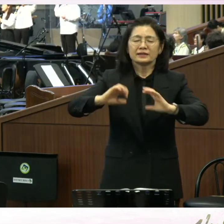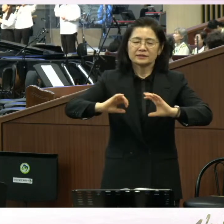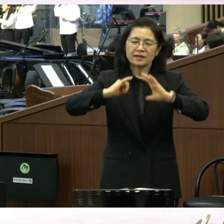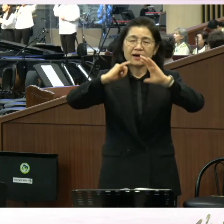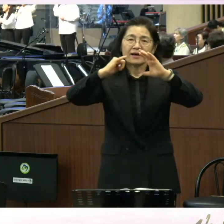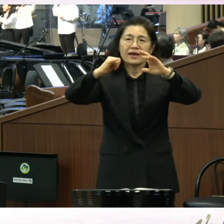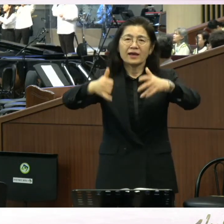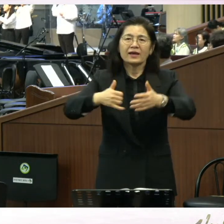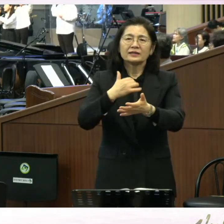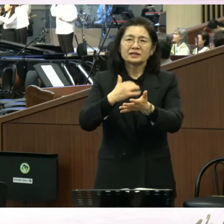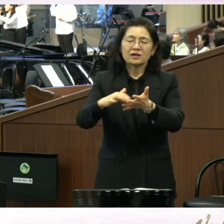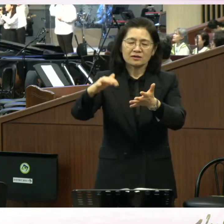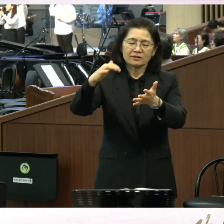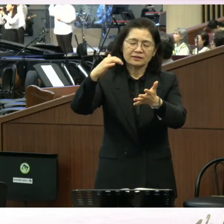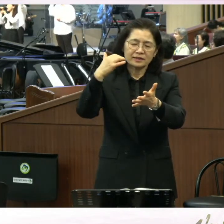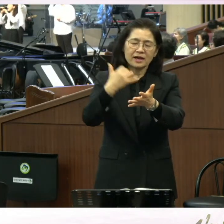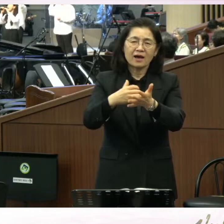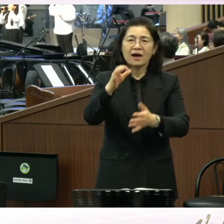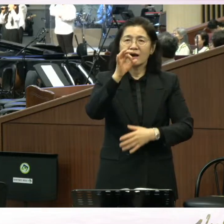세상이